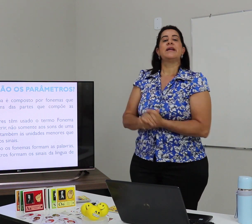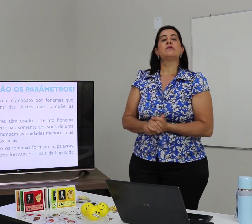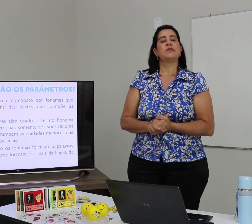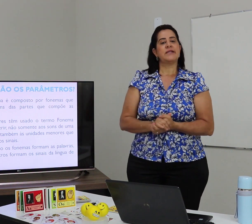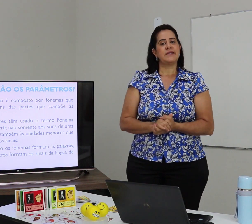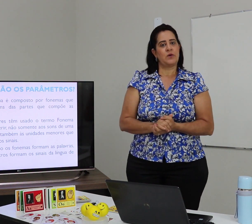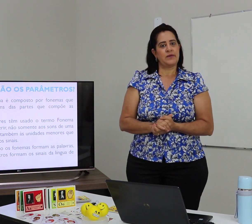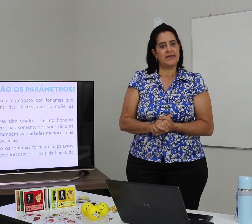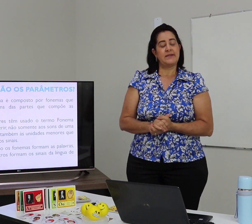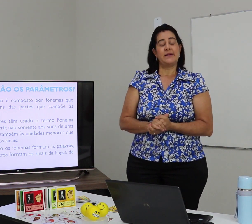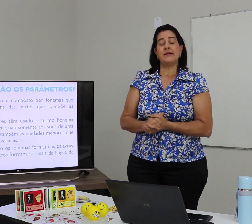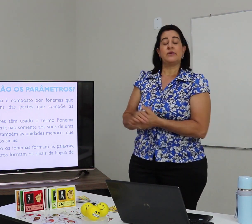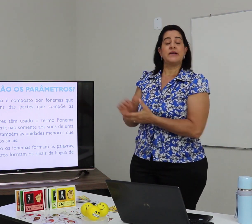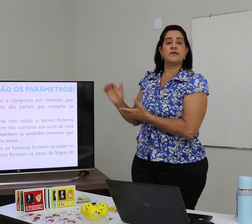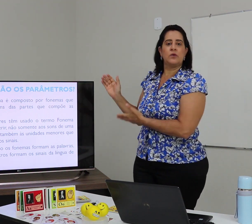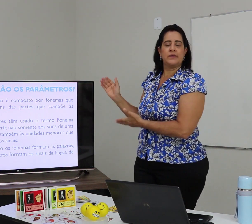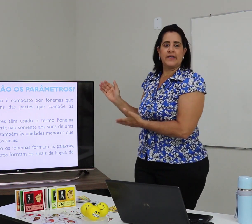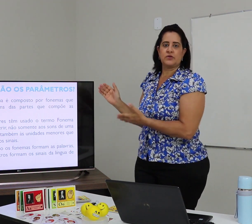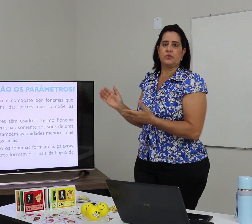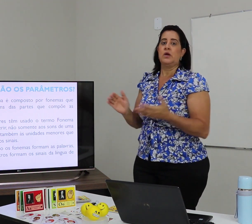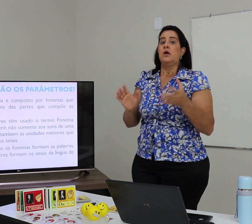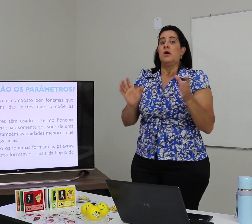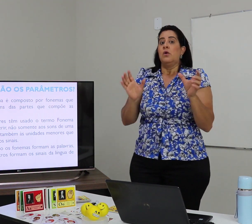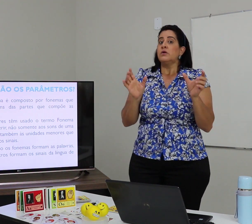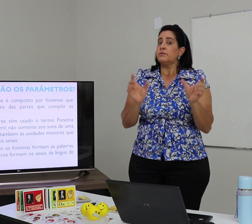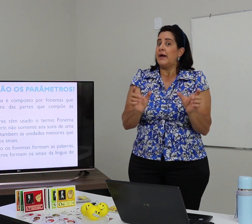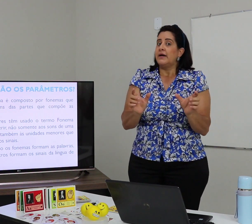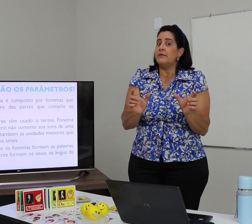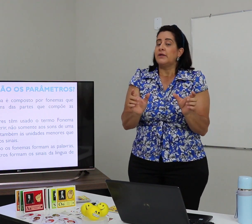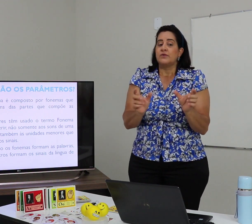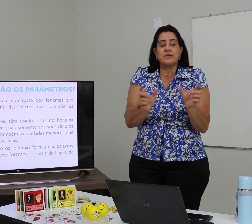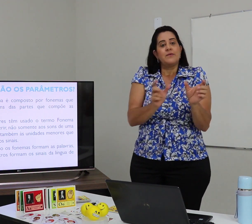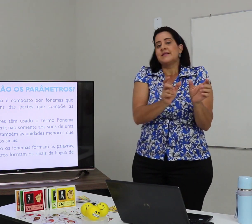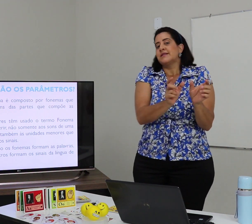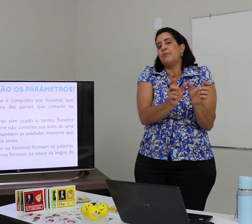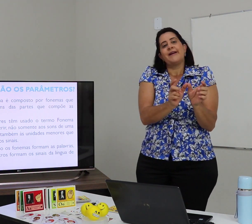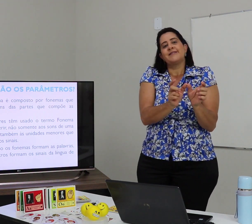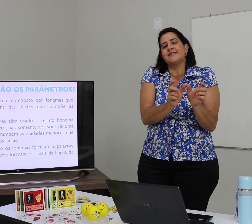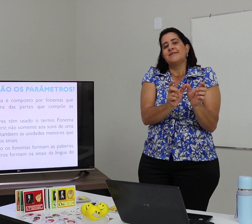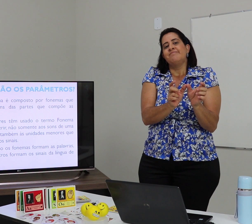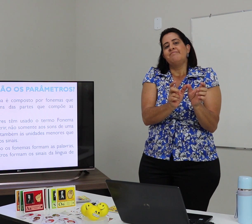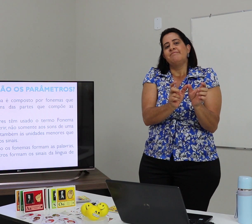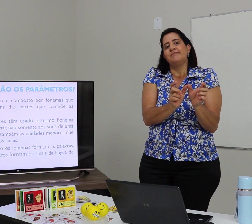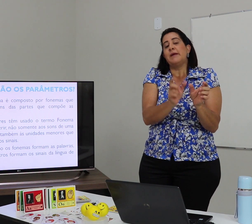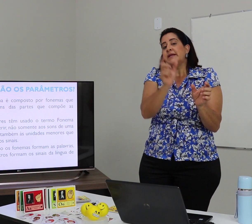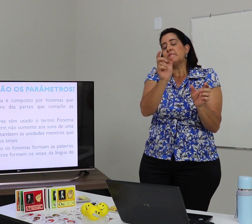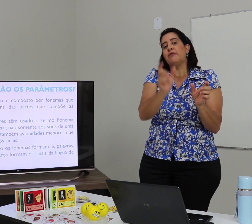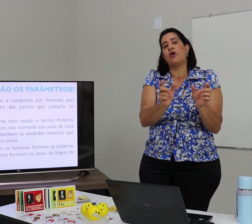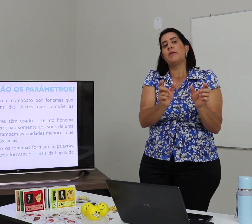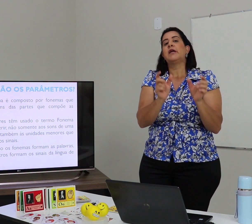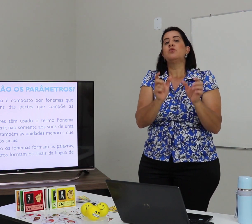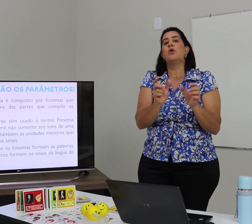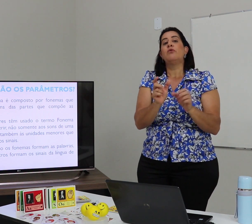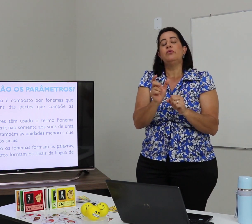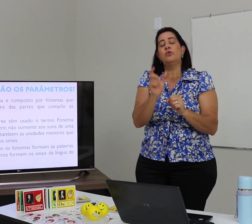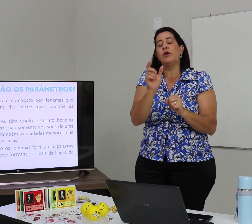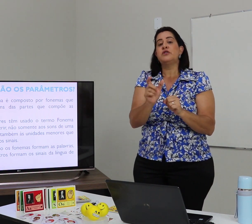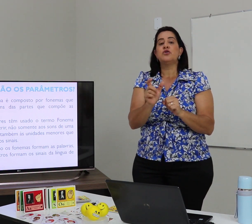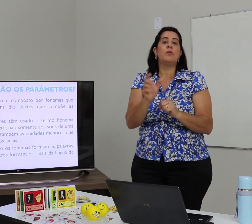dentro desse contexto? Os parâmetros são essas partes. Da mesma forma que num idioma onde